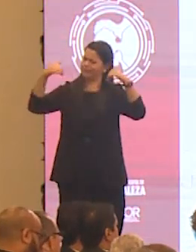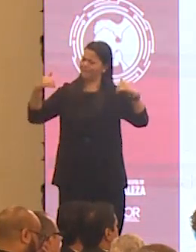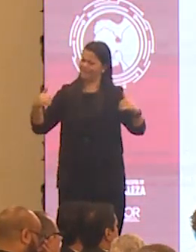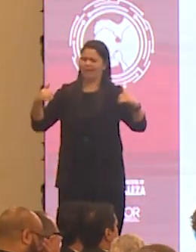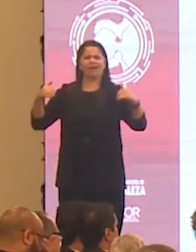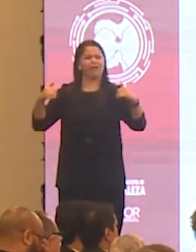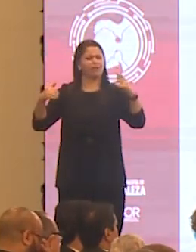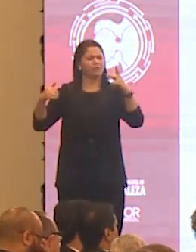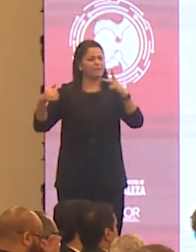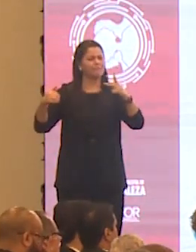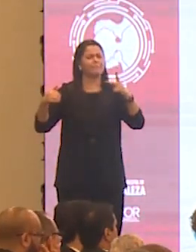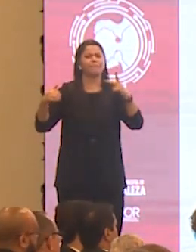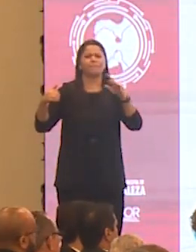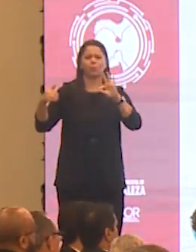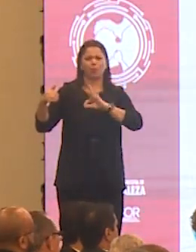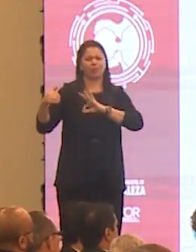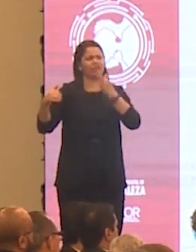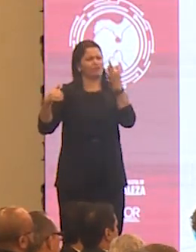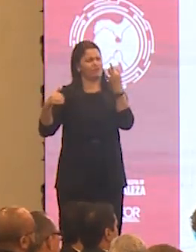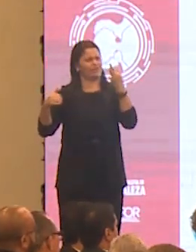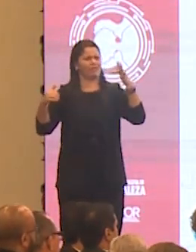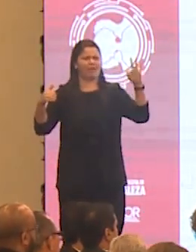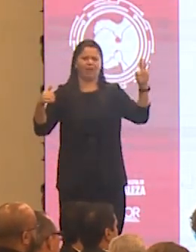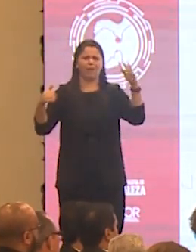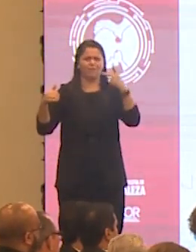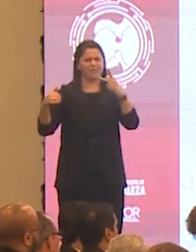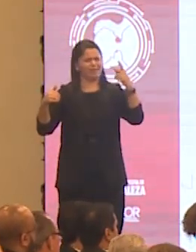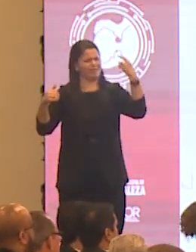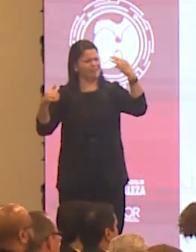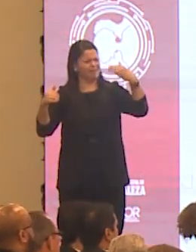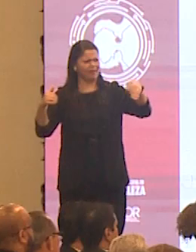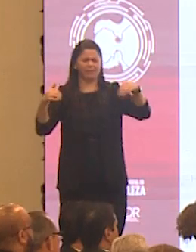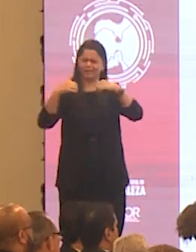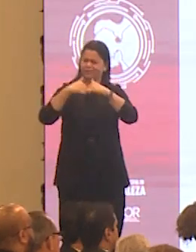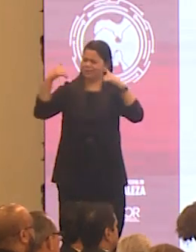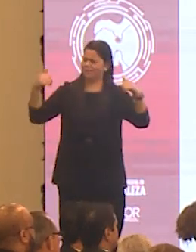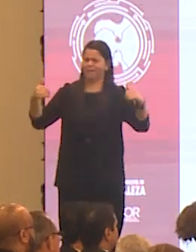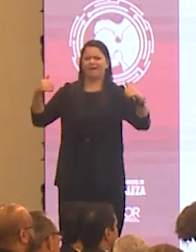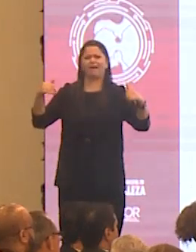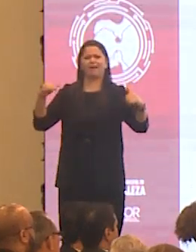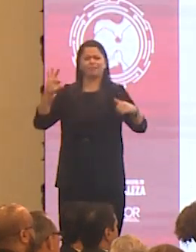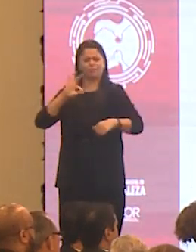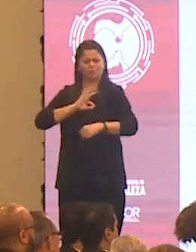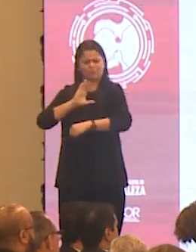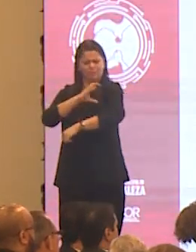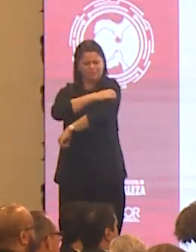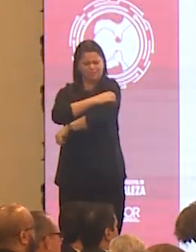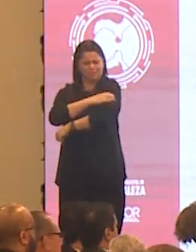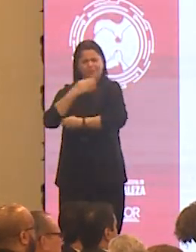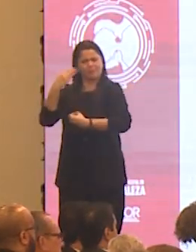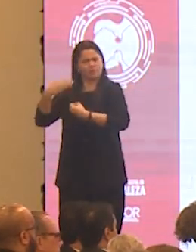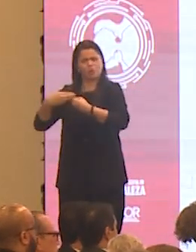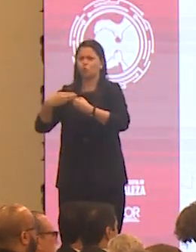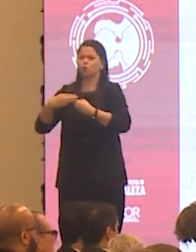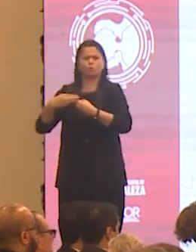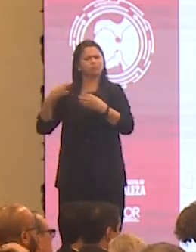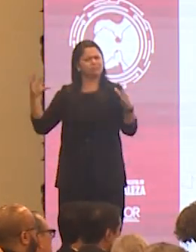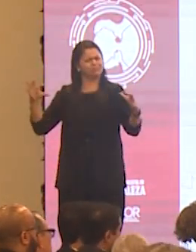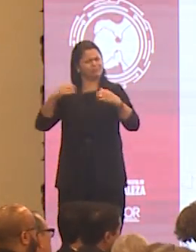polícias federais, civis, militares e das guardas municipais, pois todas fazem parte do Sistema Único de Segurança